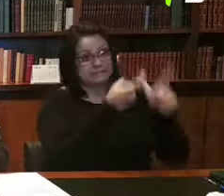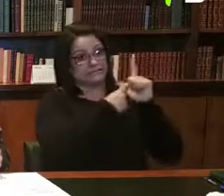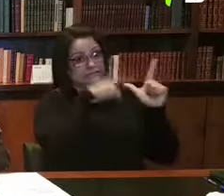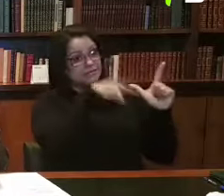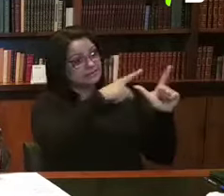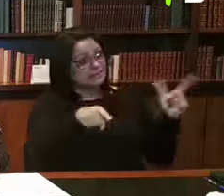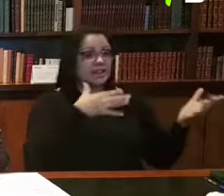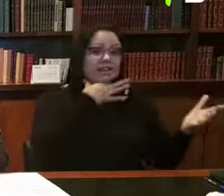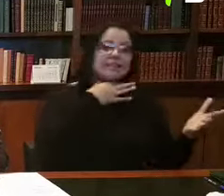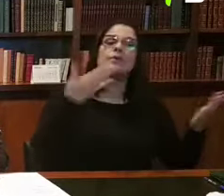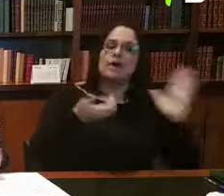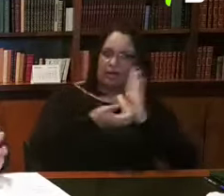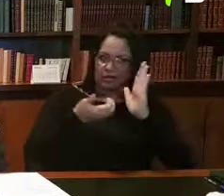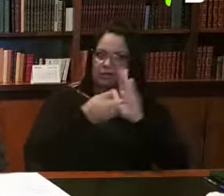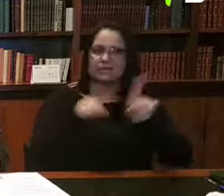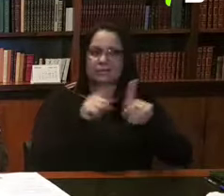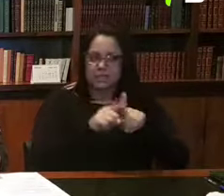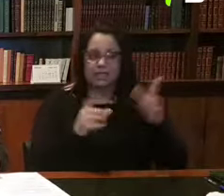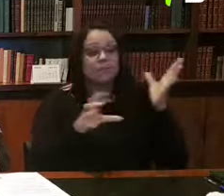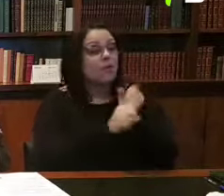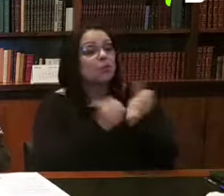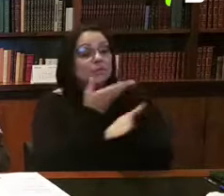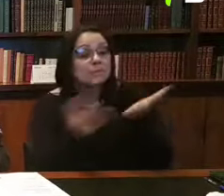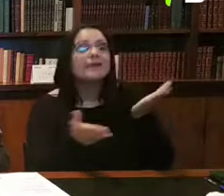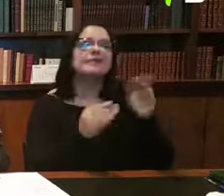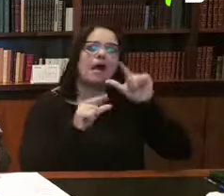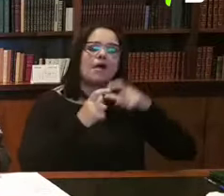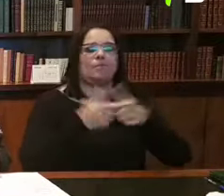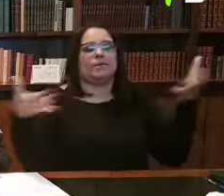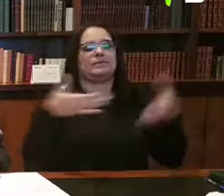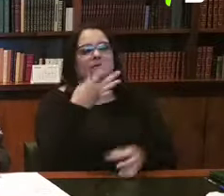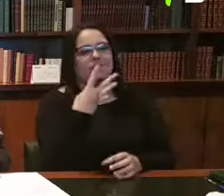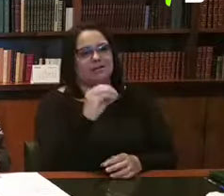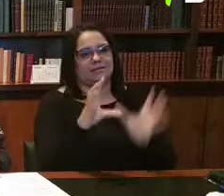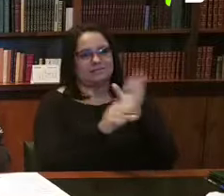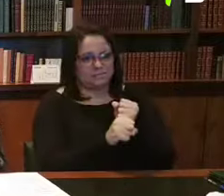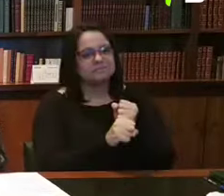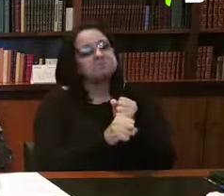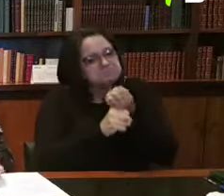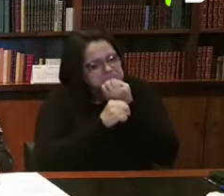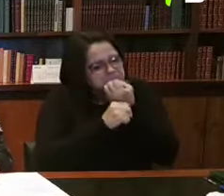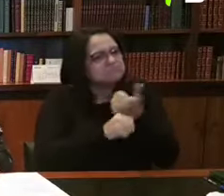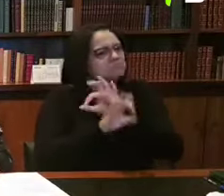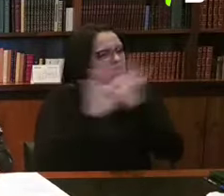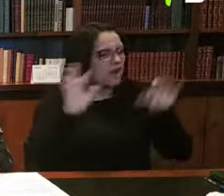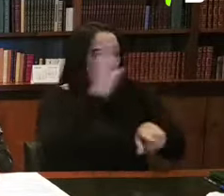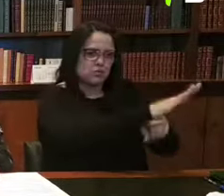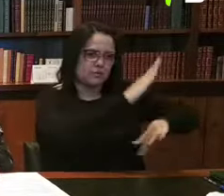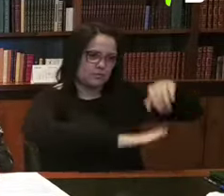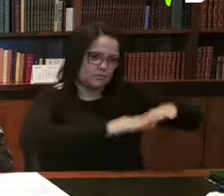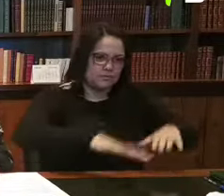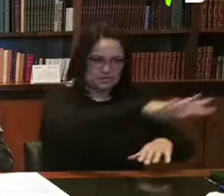ficar suspensas então a câmera tá passando também passou né para 40 pontos a medida é bem-vinda e vai ajudar esses